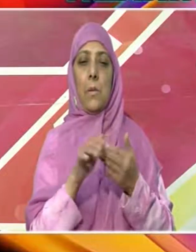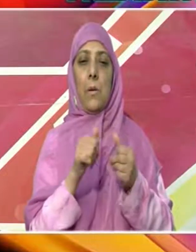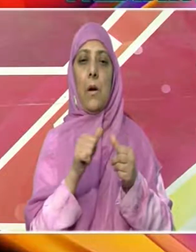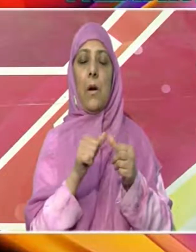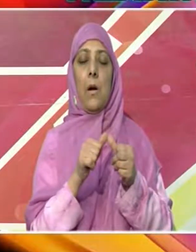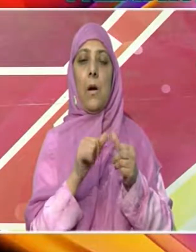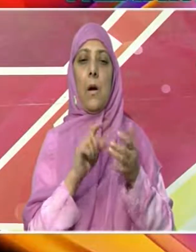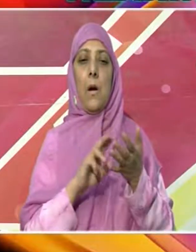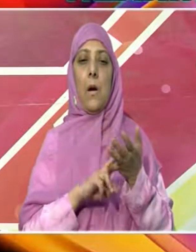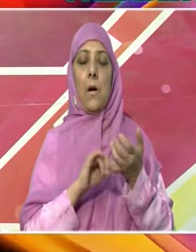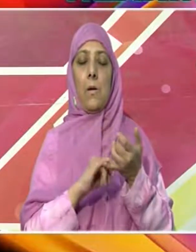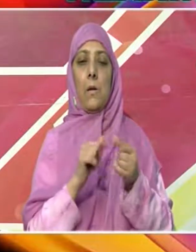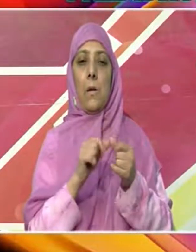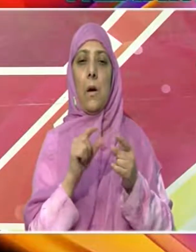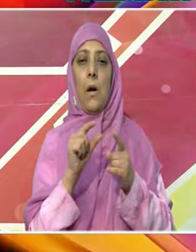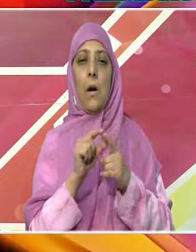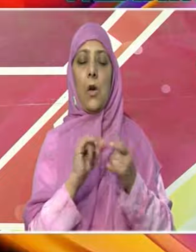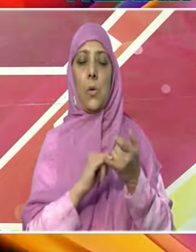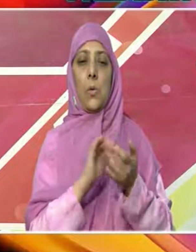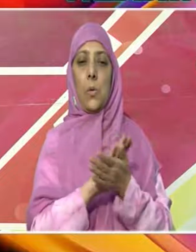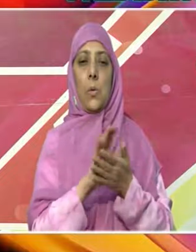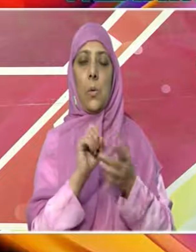एम के अलावा